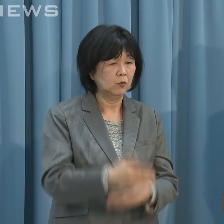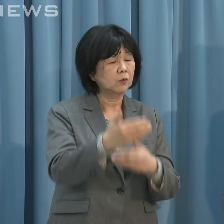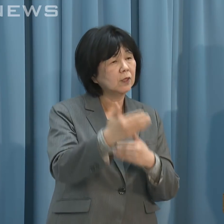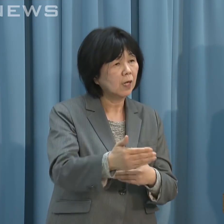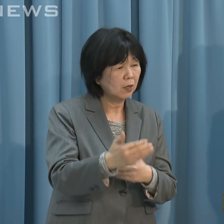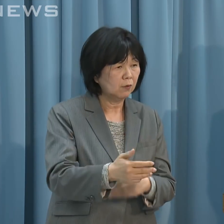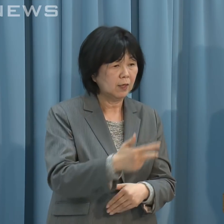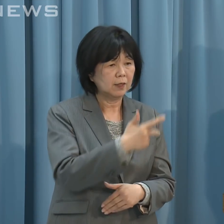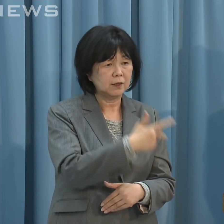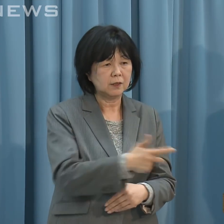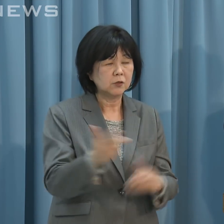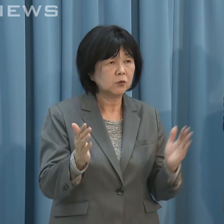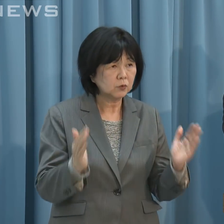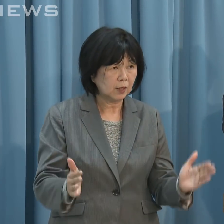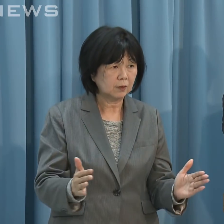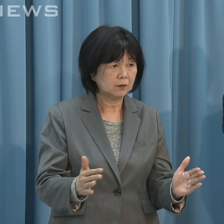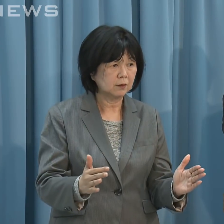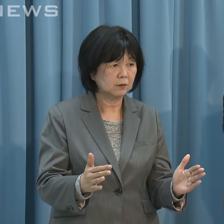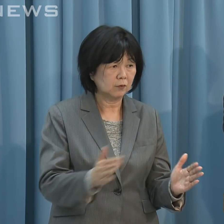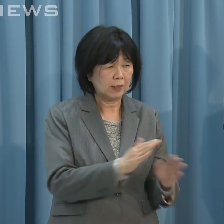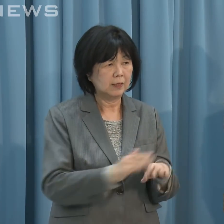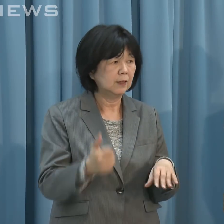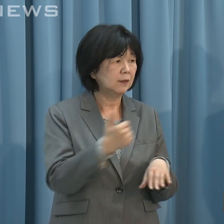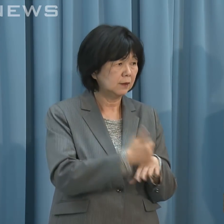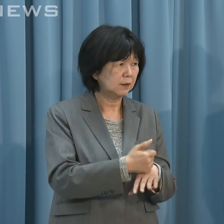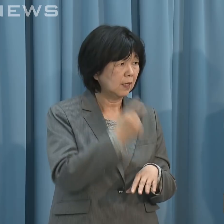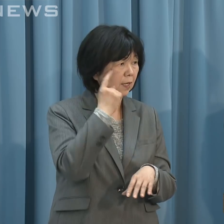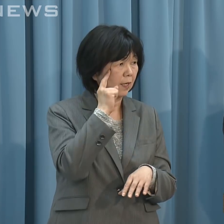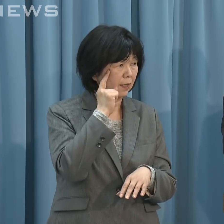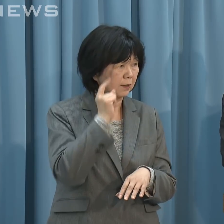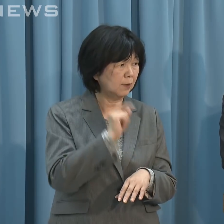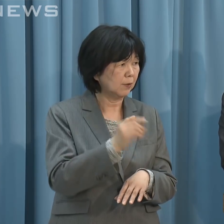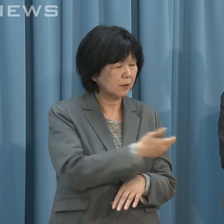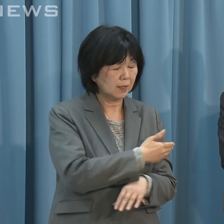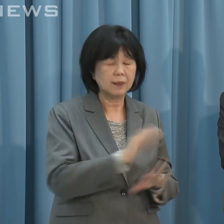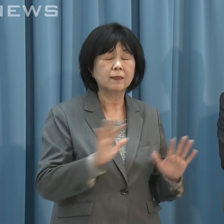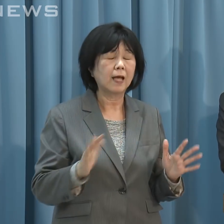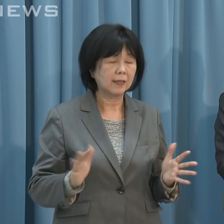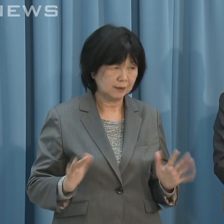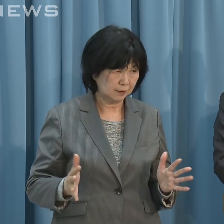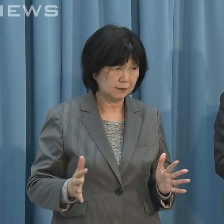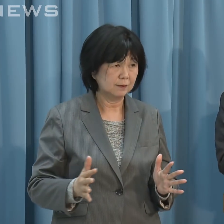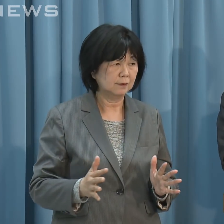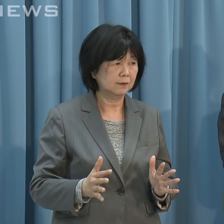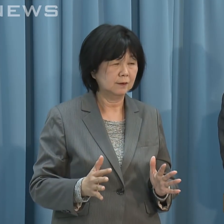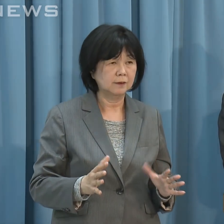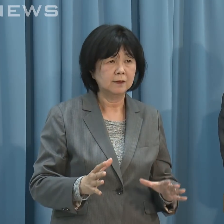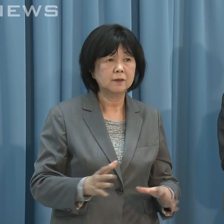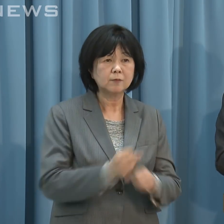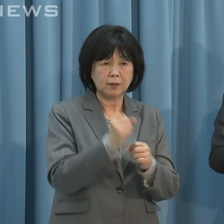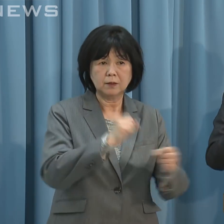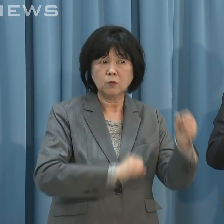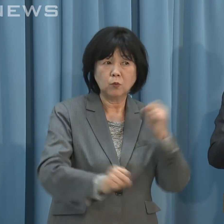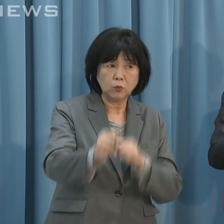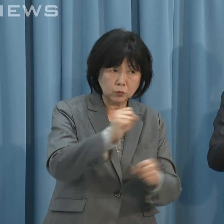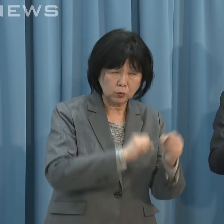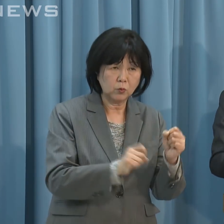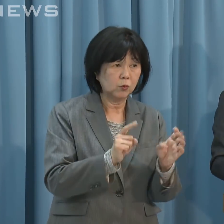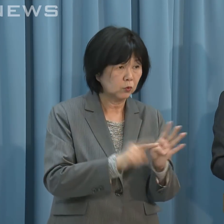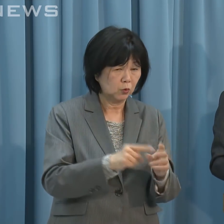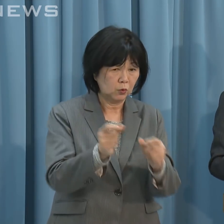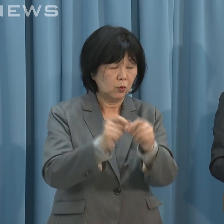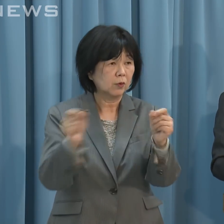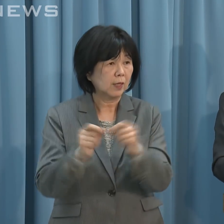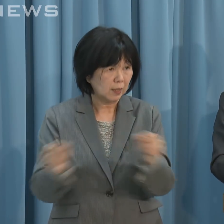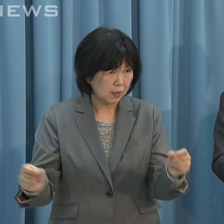週間とか2週間とか、今知事の方でお考えのものというのは特に ない。で、要するに行動と結果っていうの